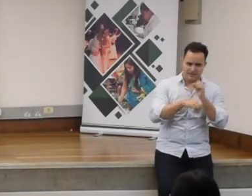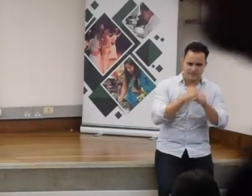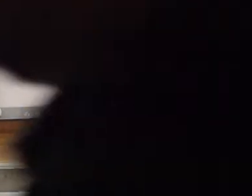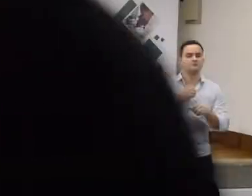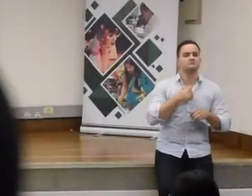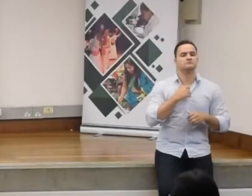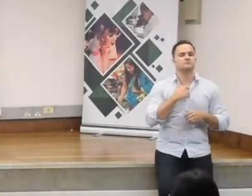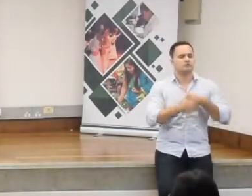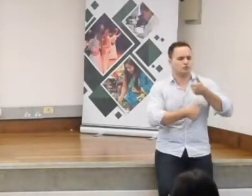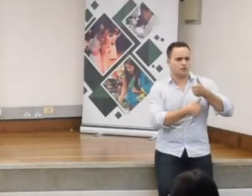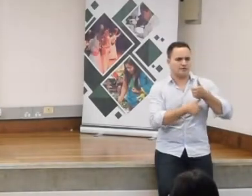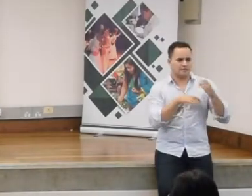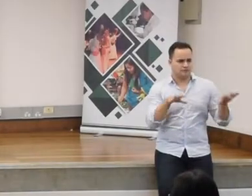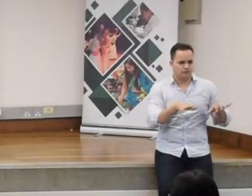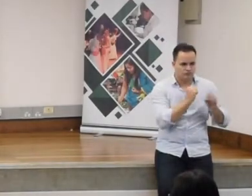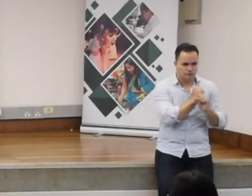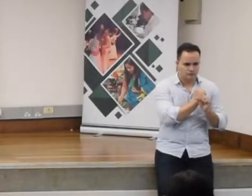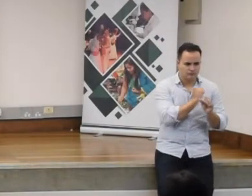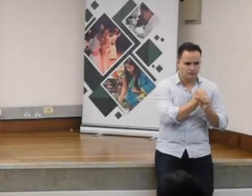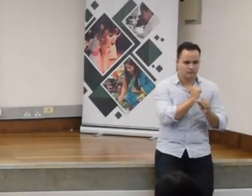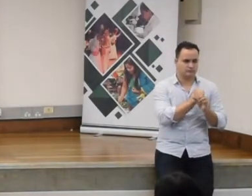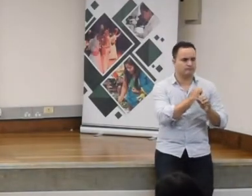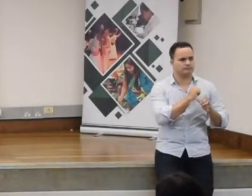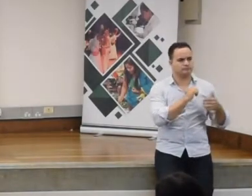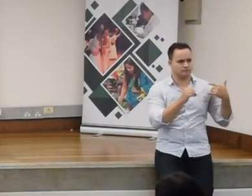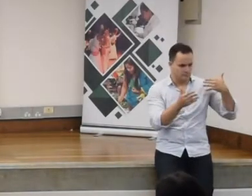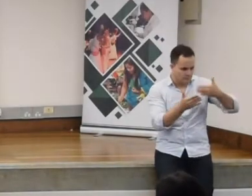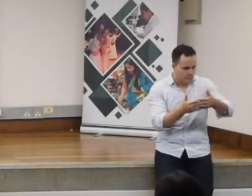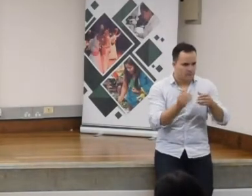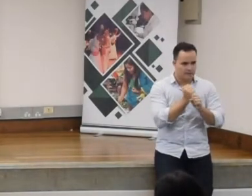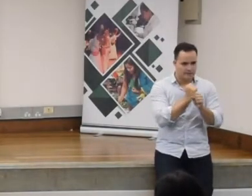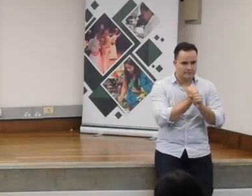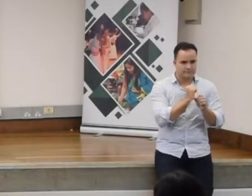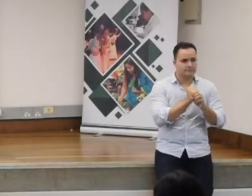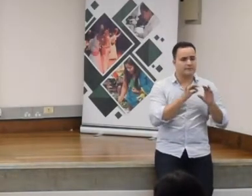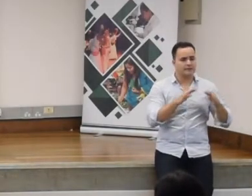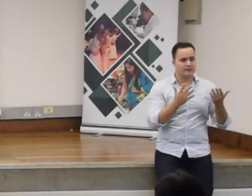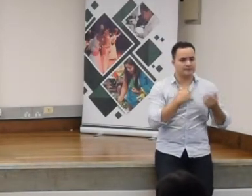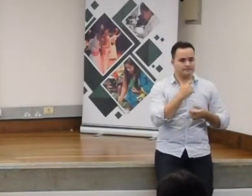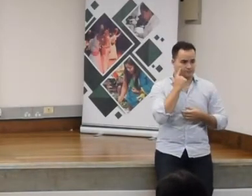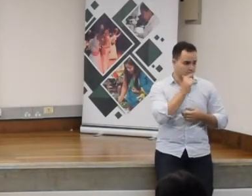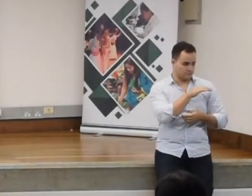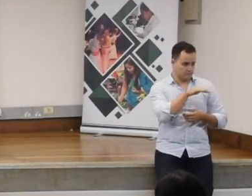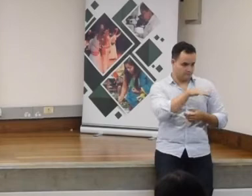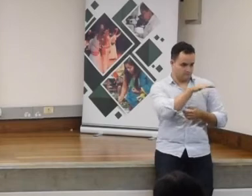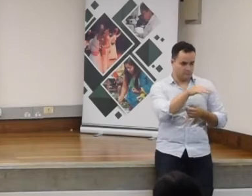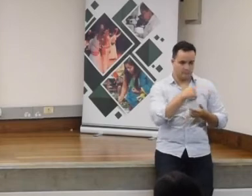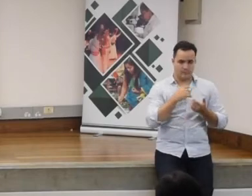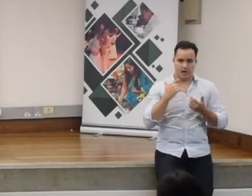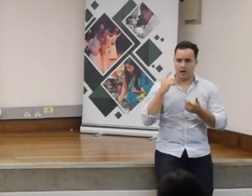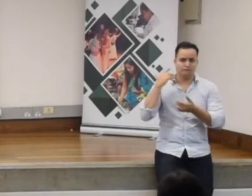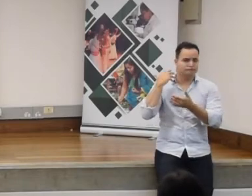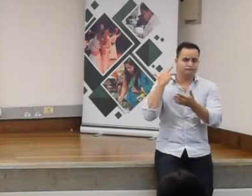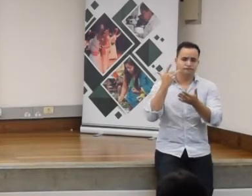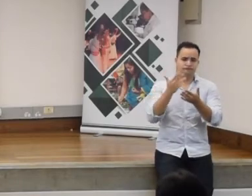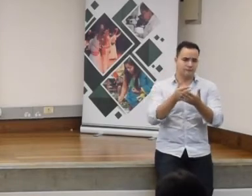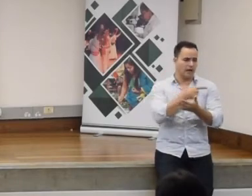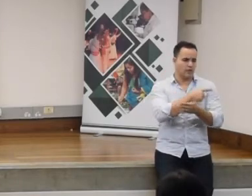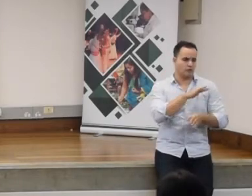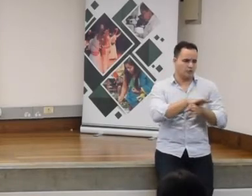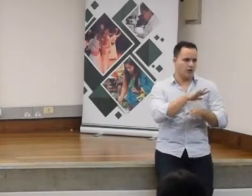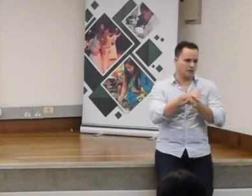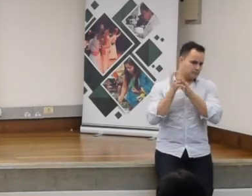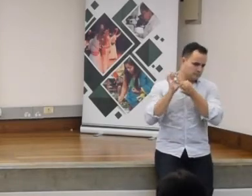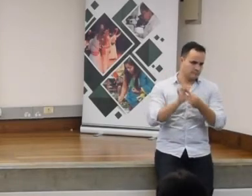en este momento la administración en curso es unir un tejido que ya existe, es